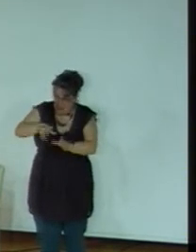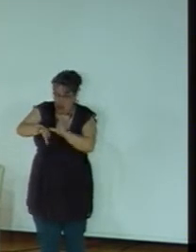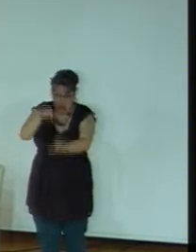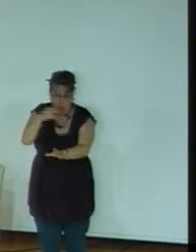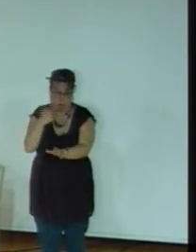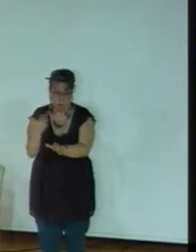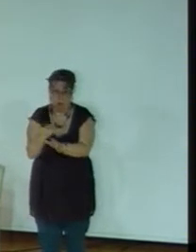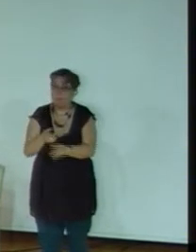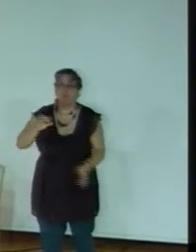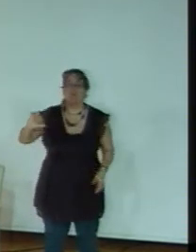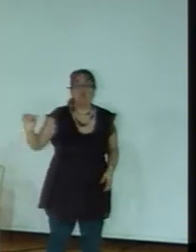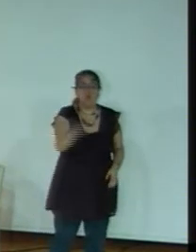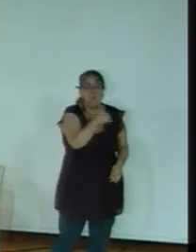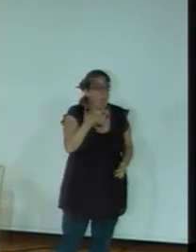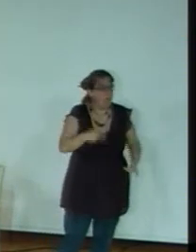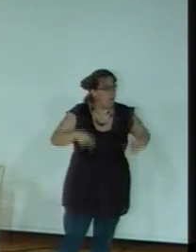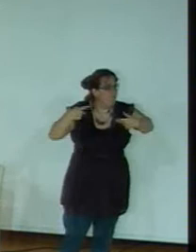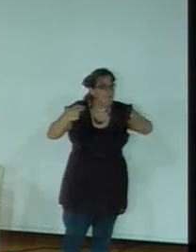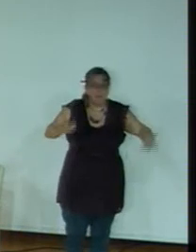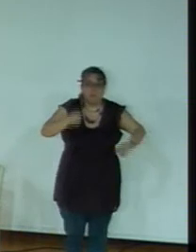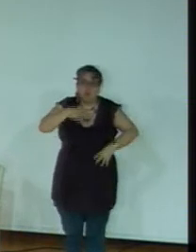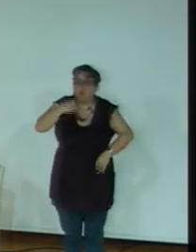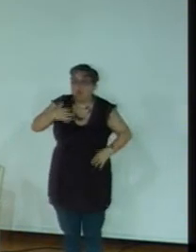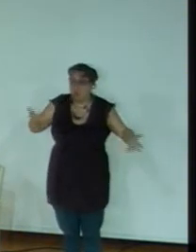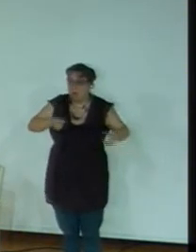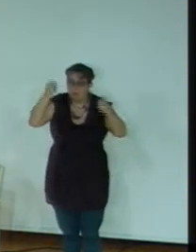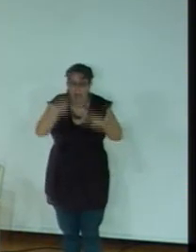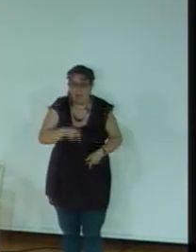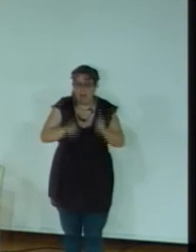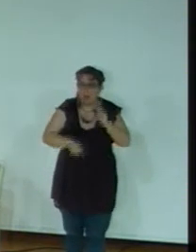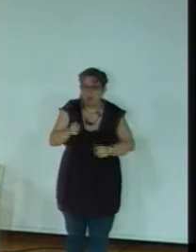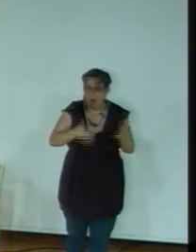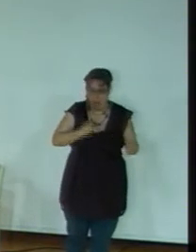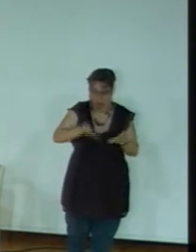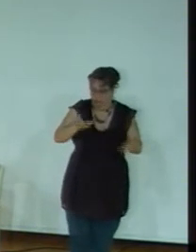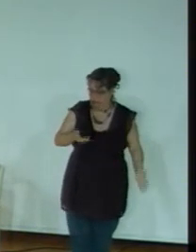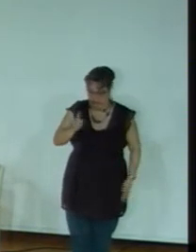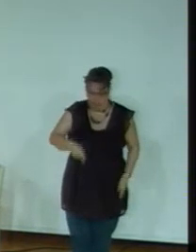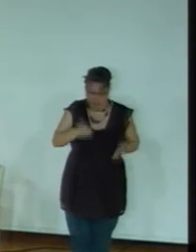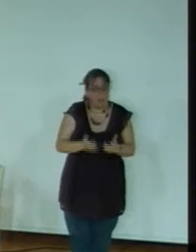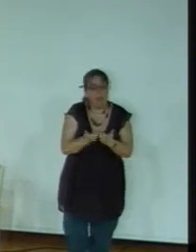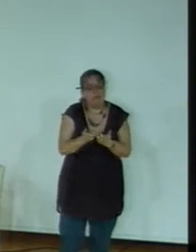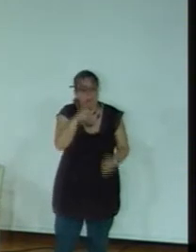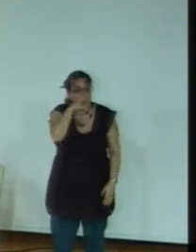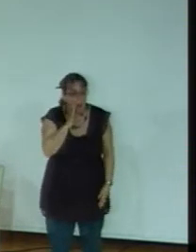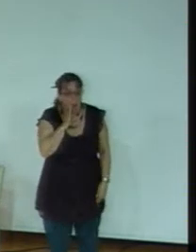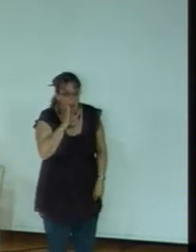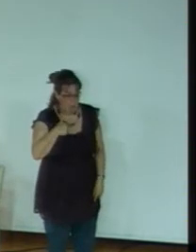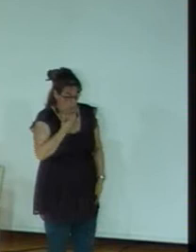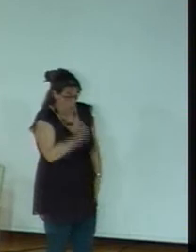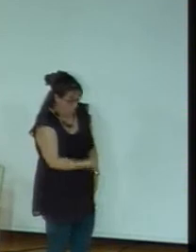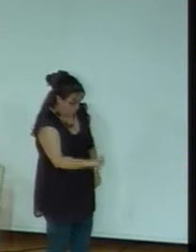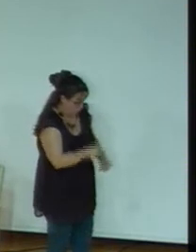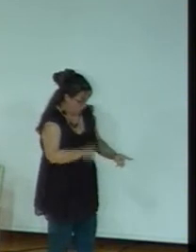tous à prendre des décisions dans des domaines qu'on ne connaît pas. Moi, je suis parent d'élèves. J'ai à prendre des décisions sur l'orientation de mes enfants